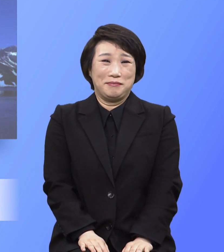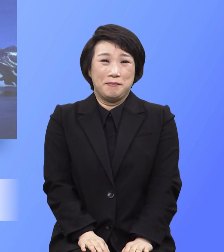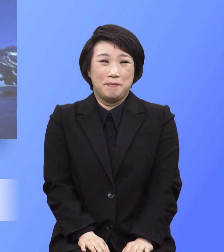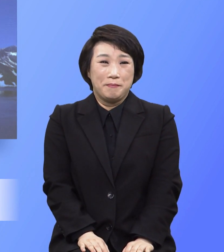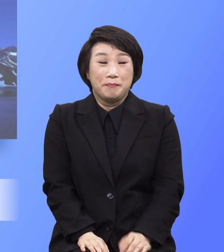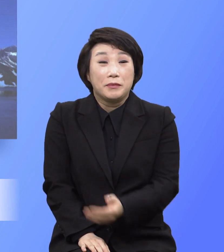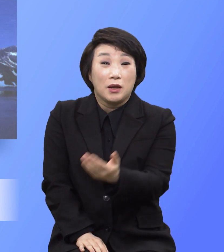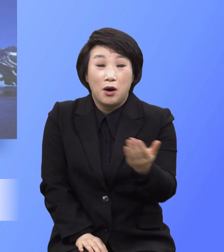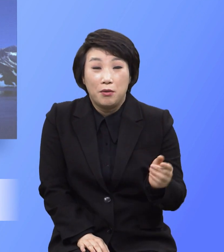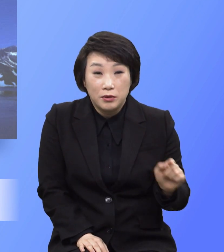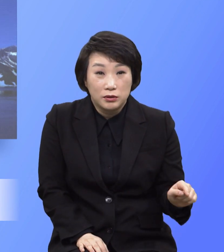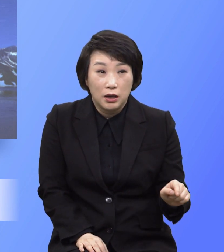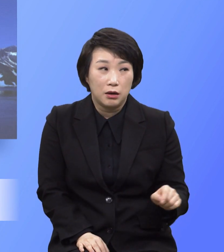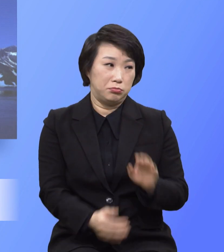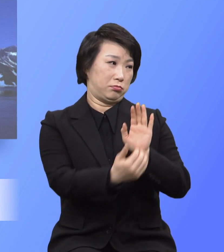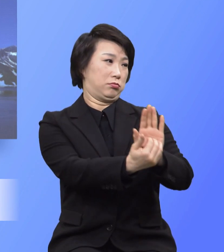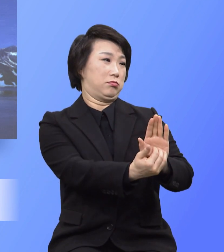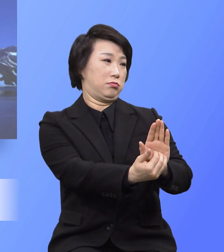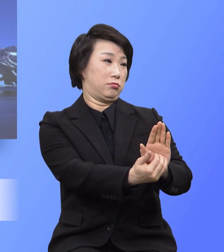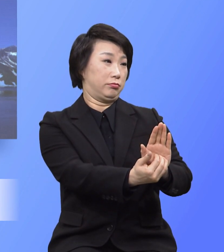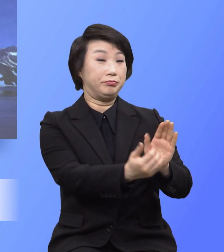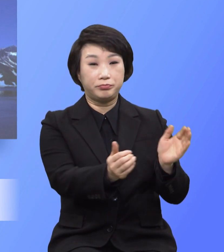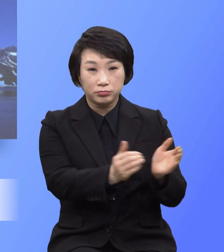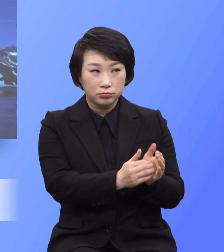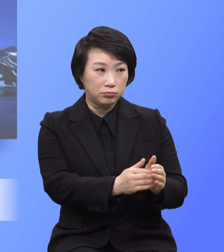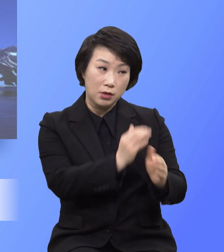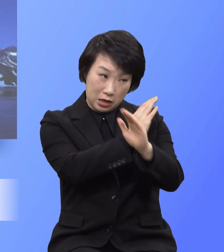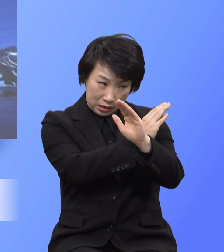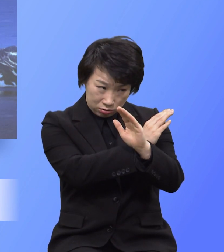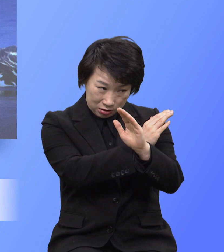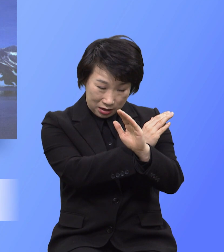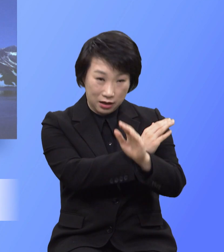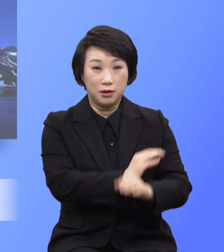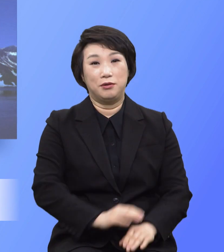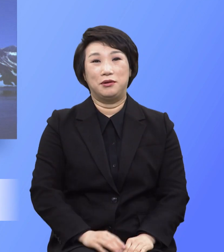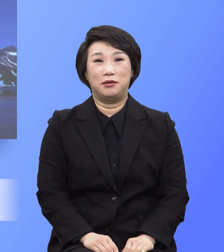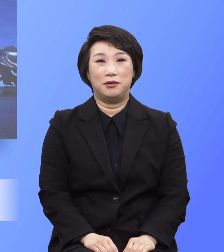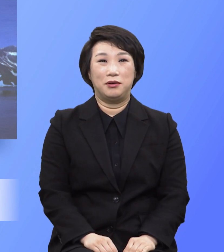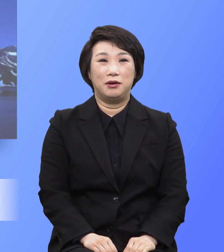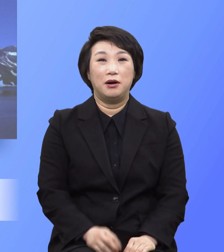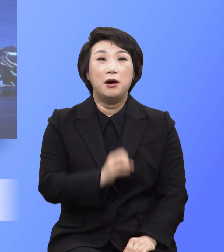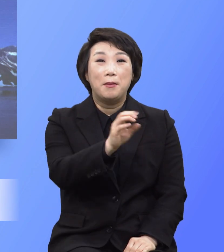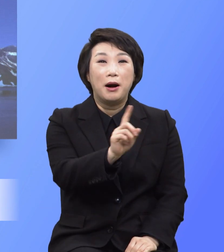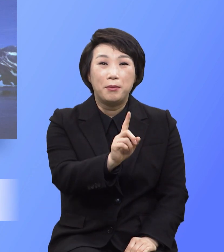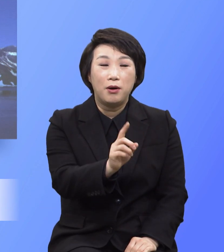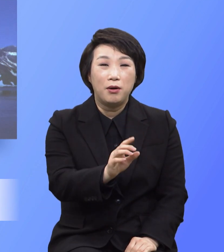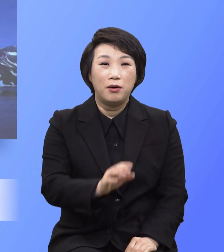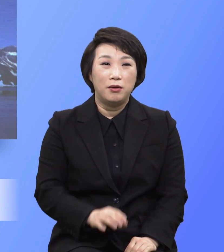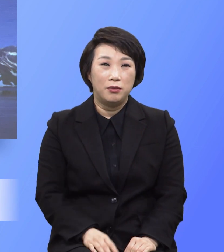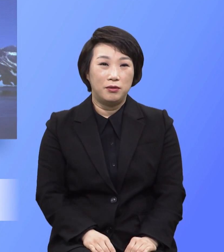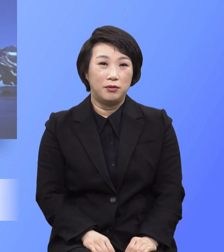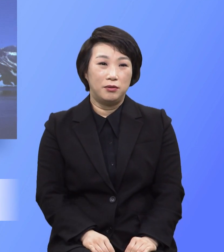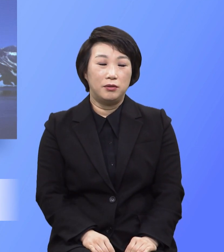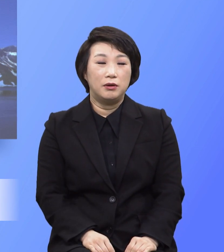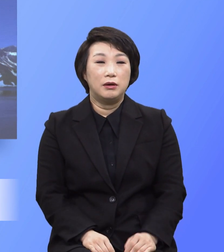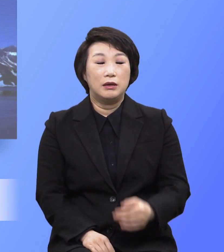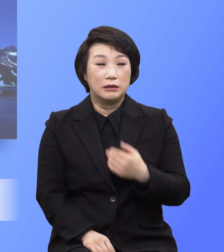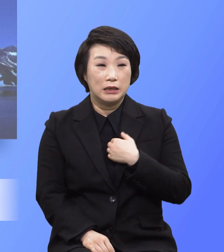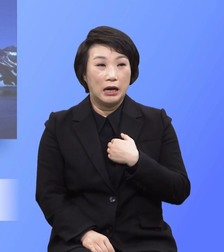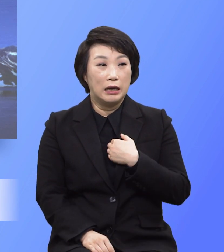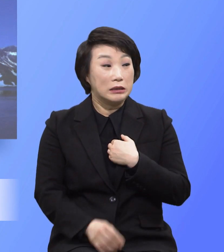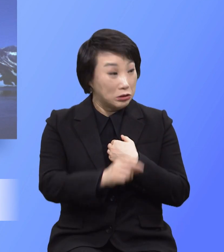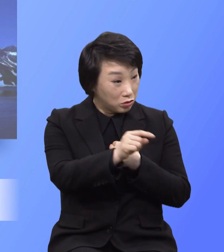그런데 이런 자에 거절하며 안 된다 해가면서 하는 말이 바로 그러냐,